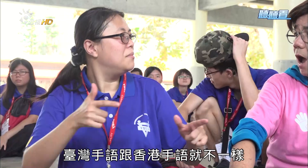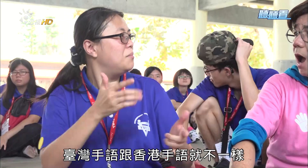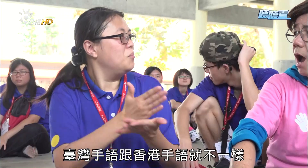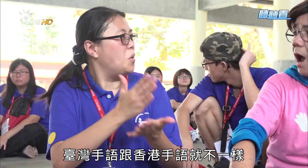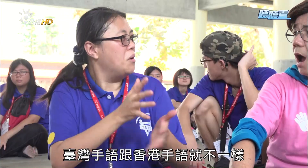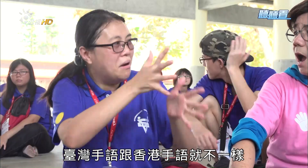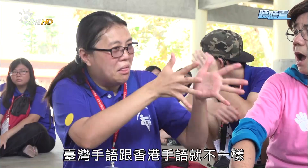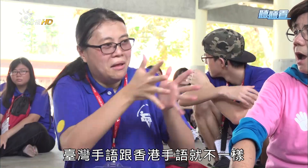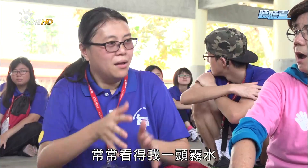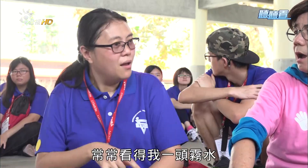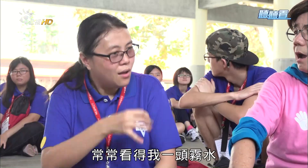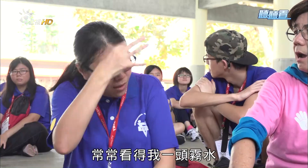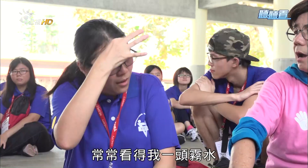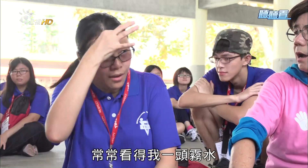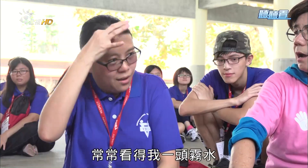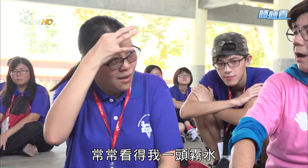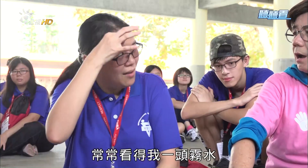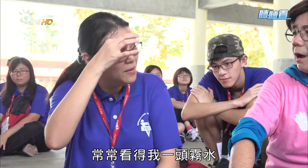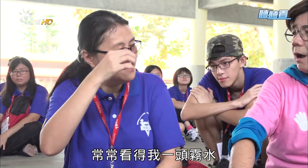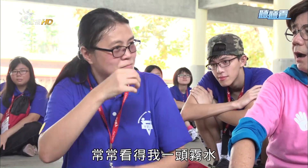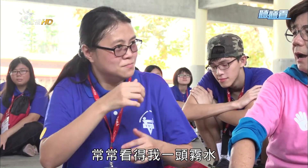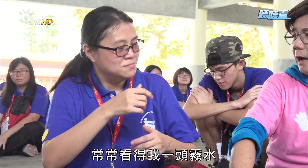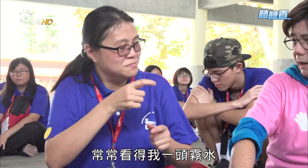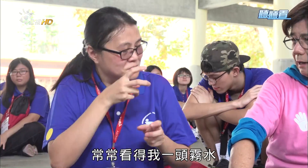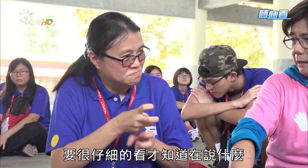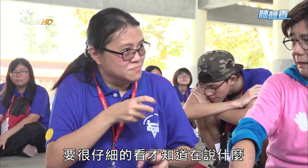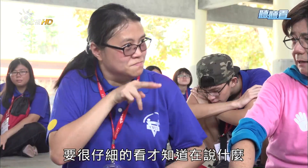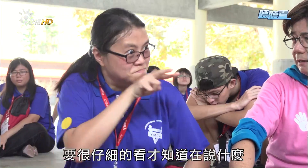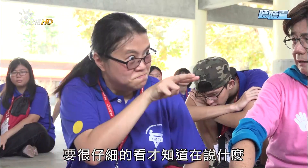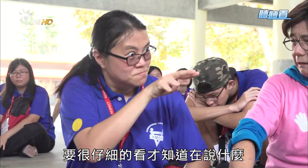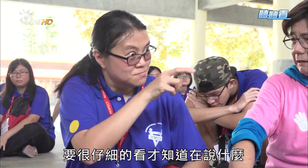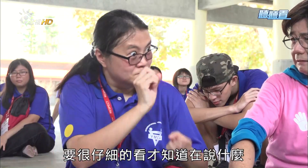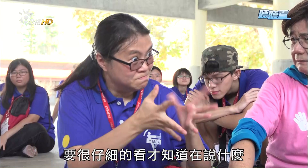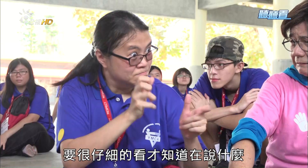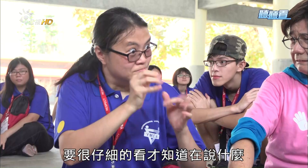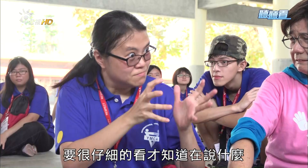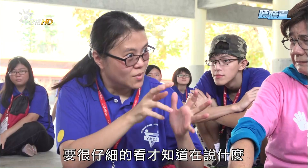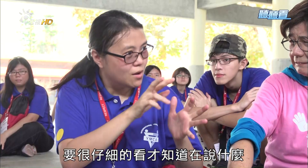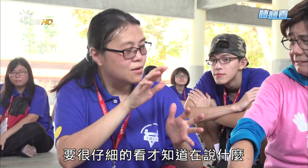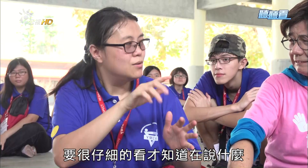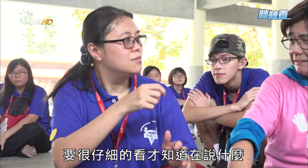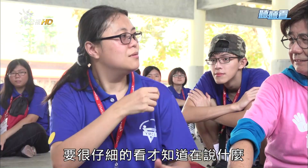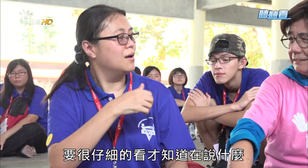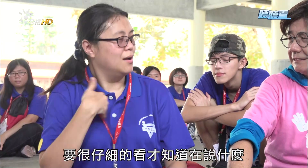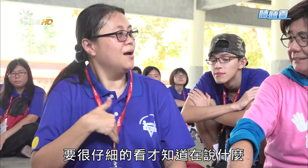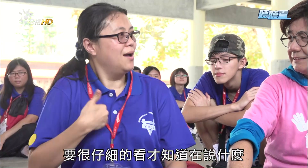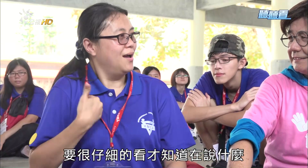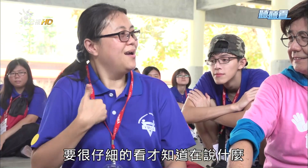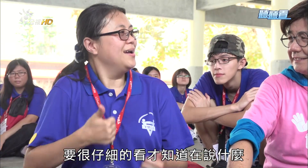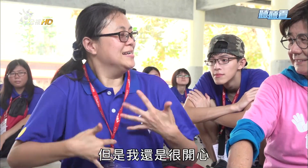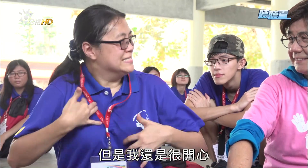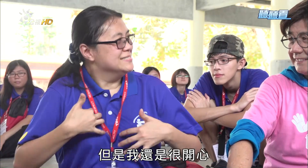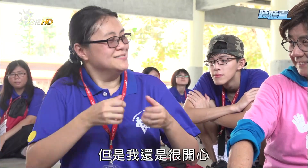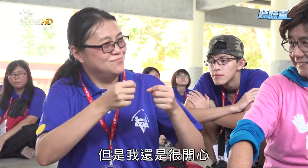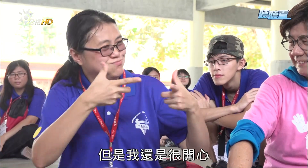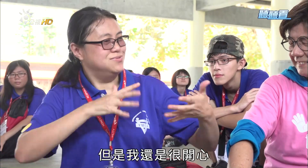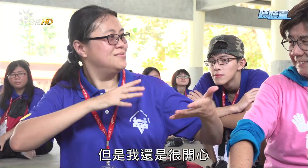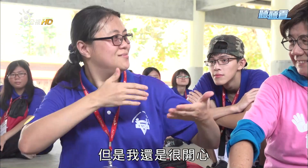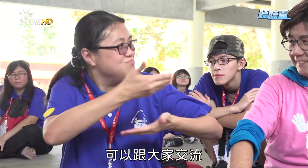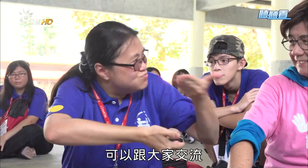不一样，常常看得我一头雾水，要很仔细的看才知道在说什么。但是我还是很开心可以跟